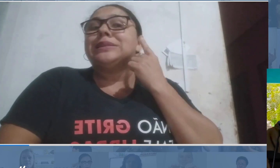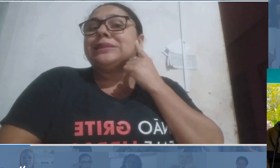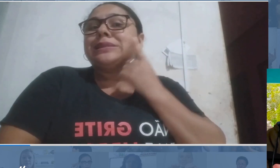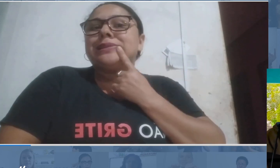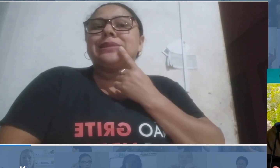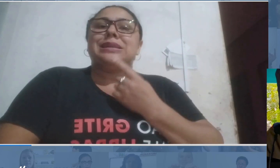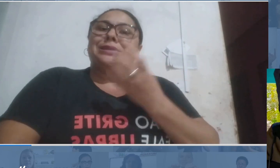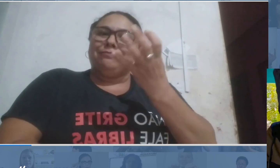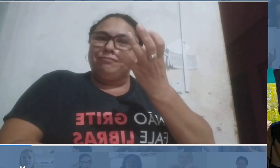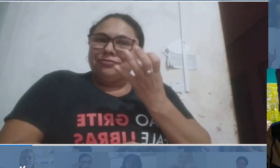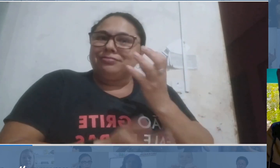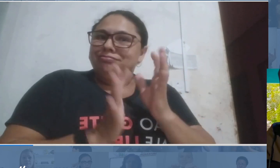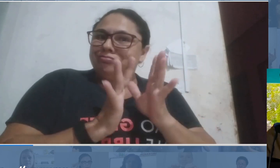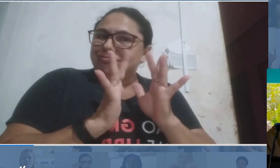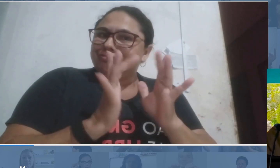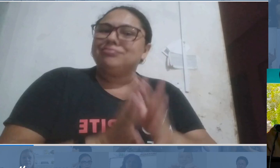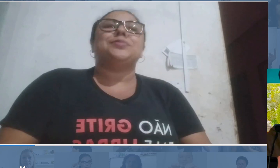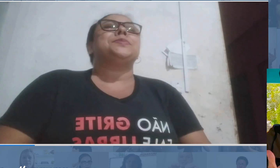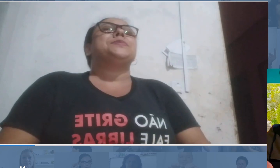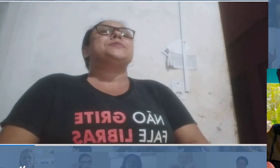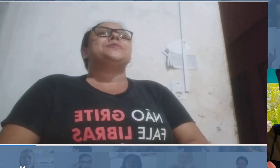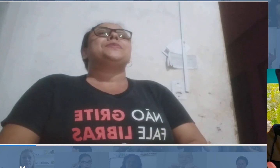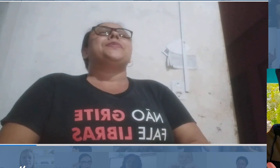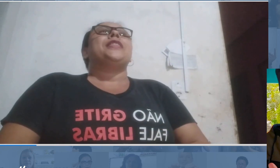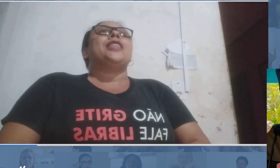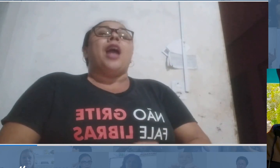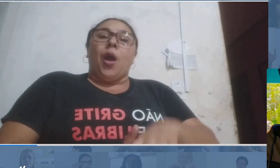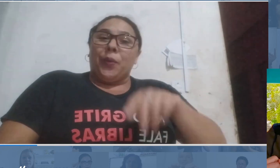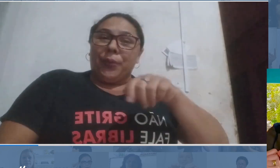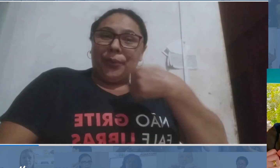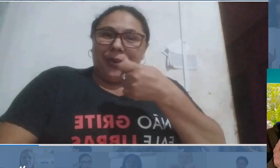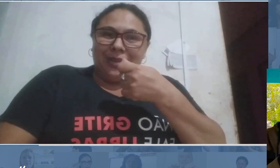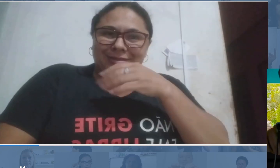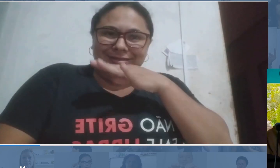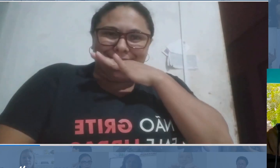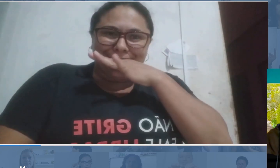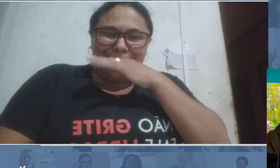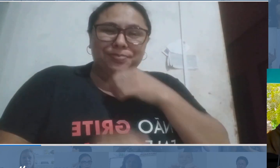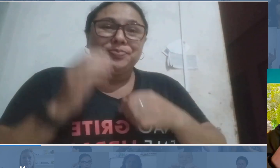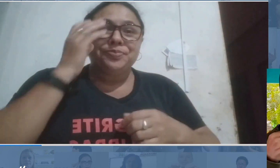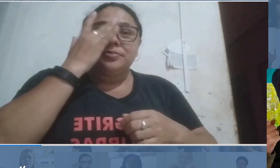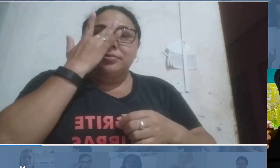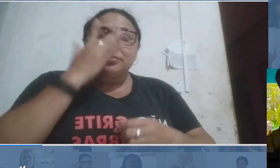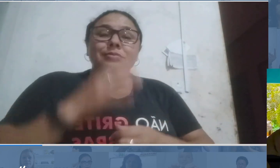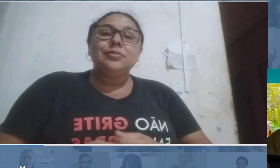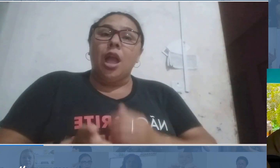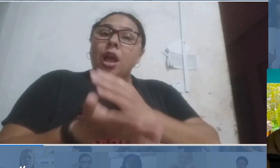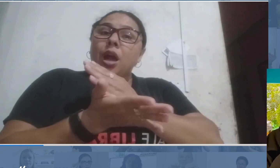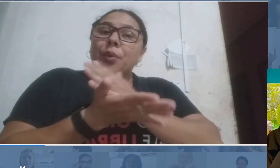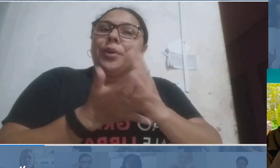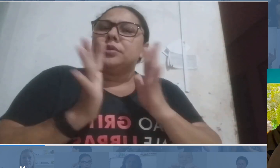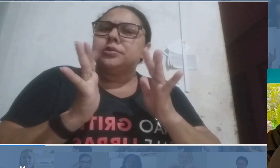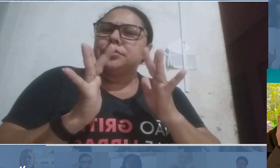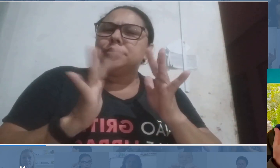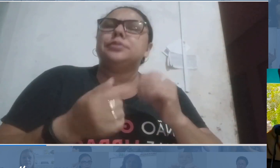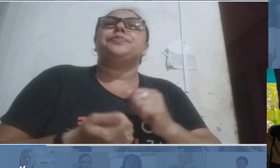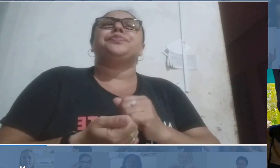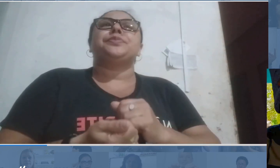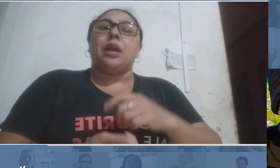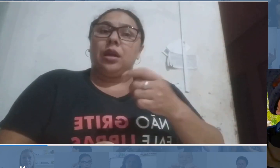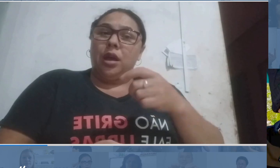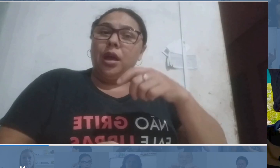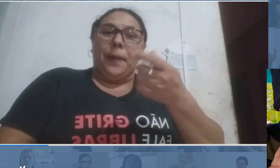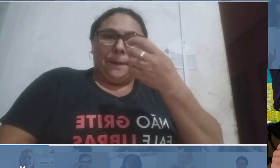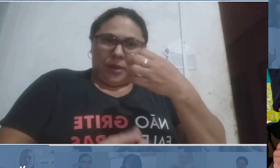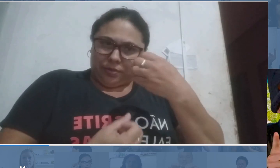apaixonaram, depois se casaram e nesse processo ela tinha comunicação, ela começou a trabalhar na área, mas a verdade